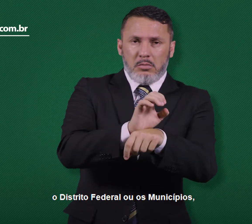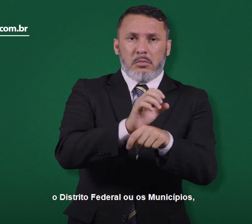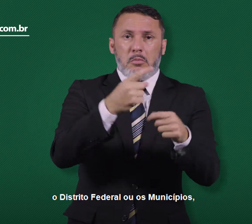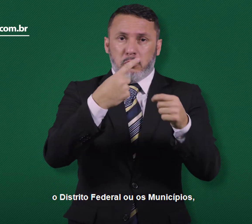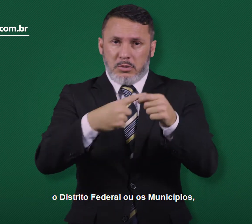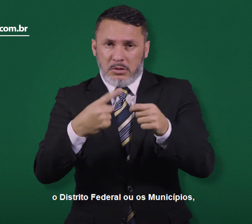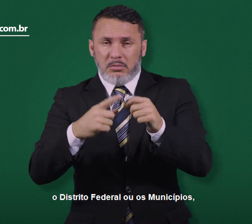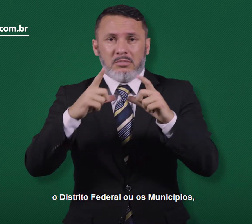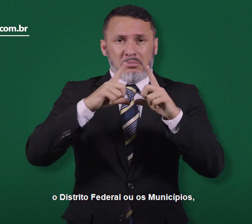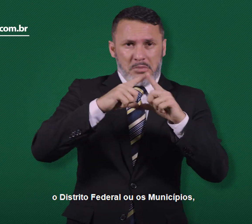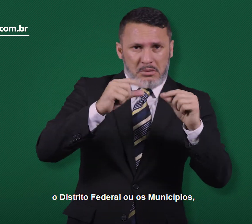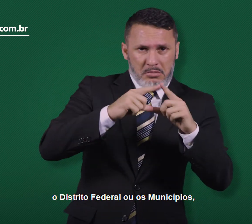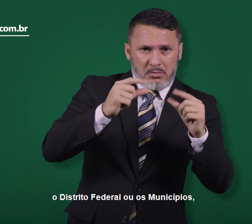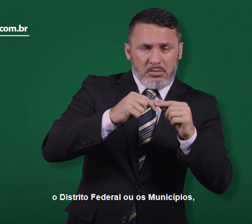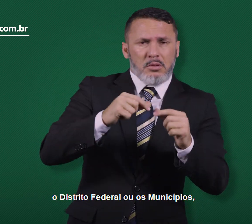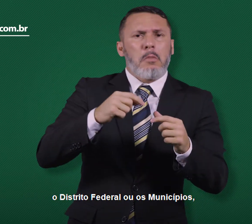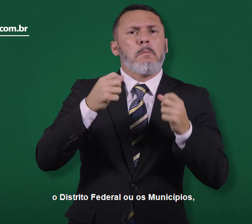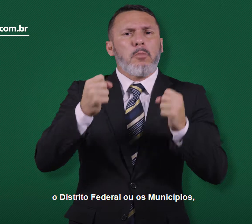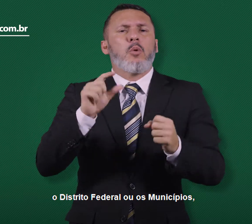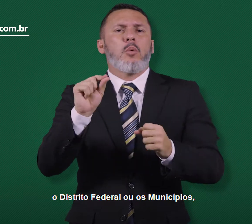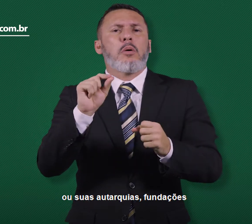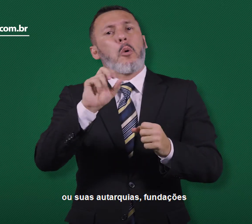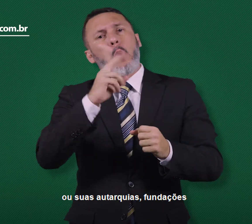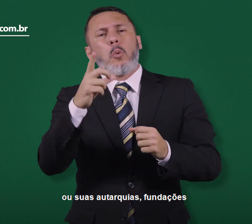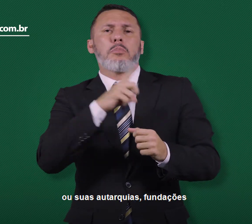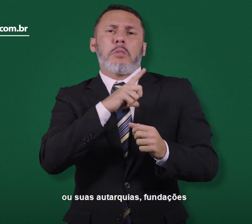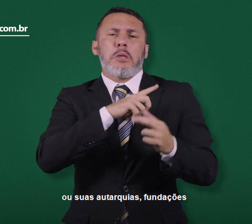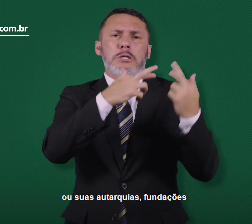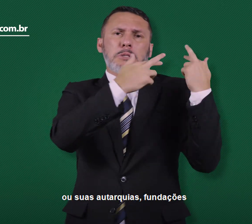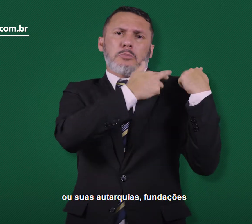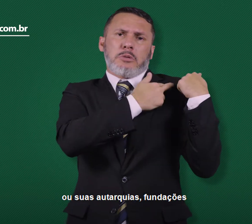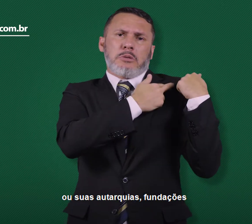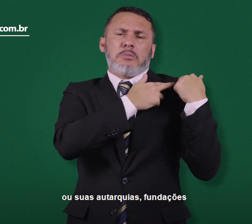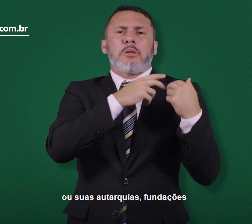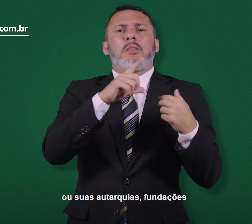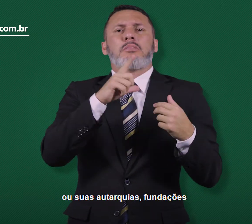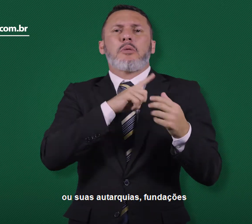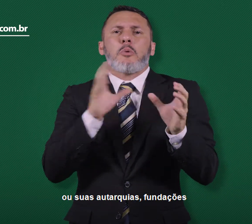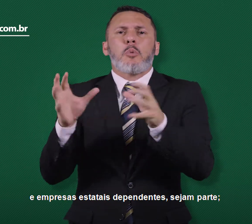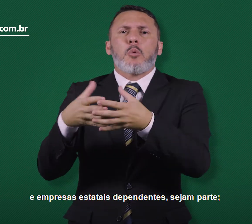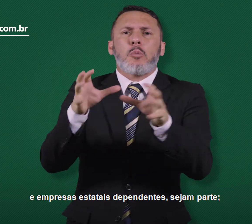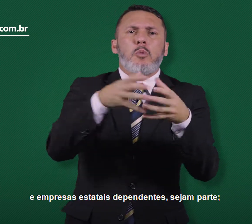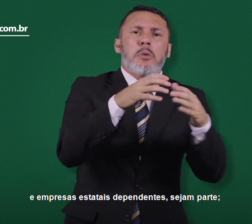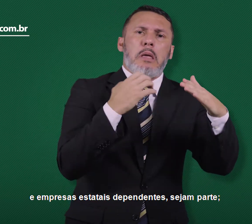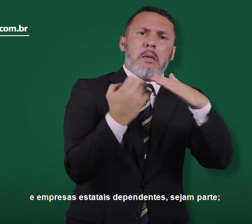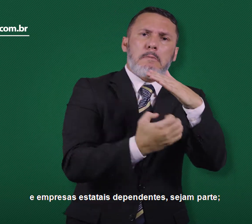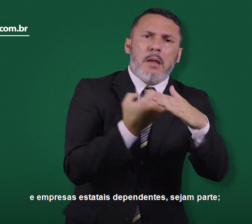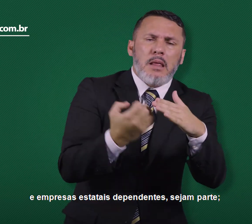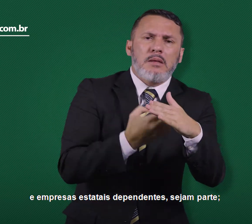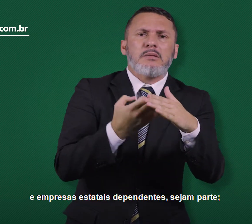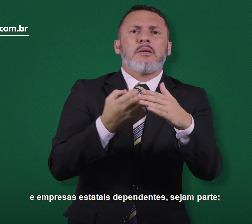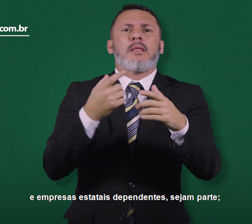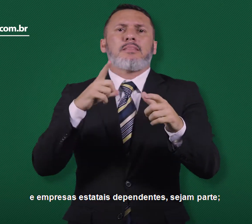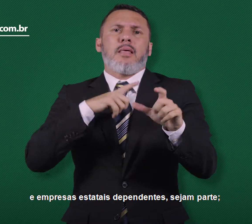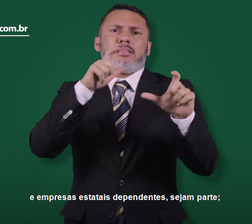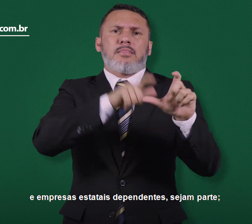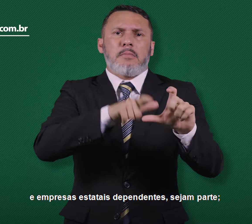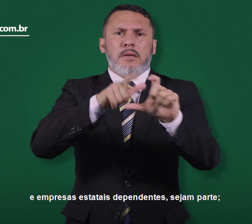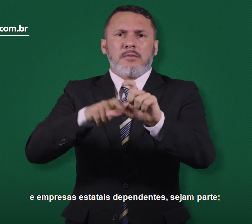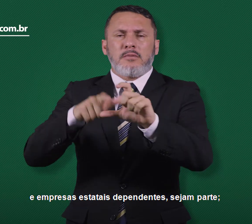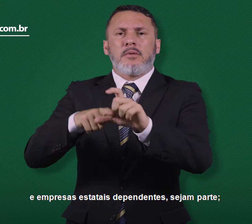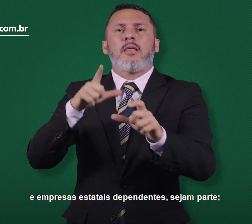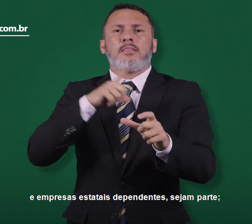Estado, o Distrito Federal, ou os municípios ou suas autarquias, fundações e empresas estatais